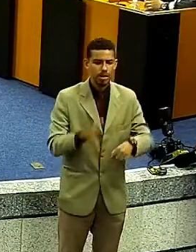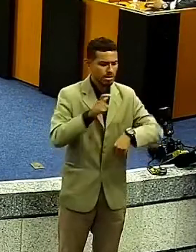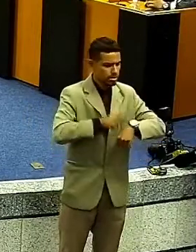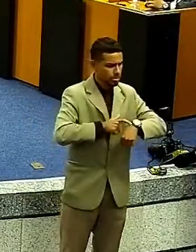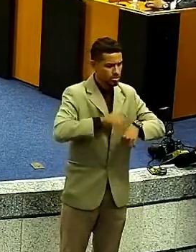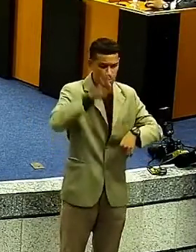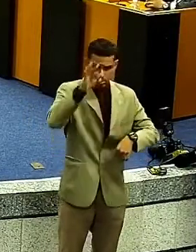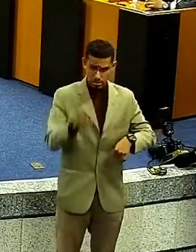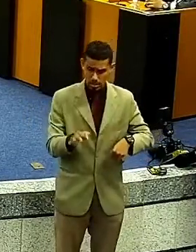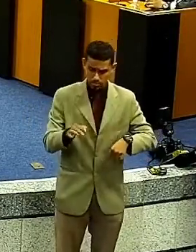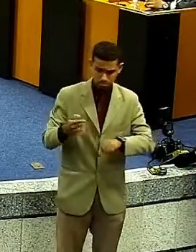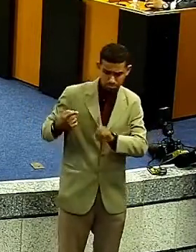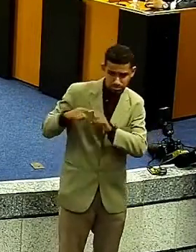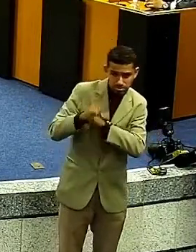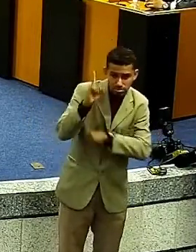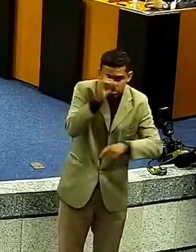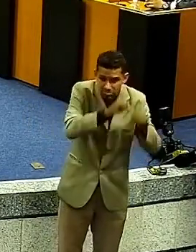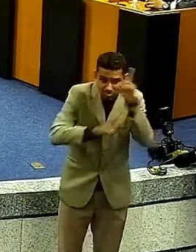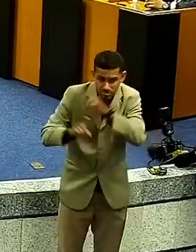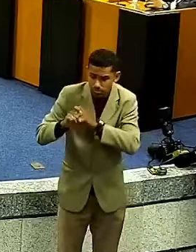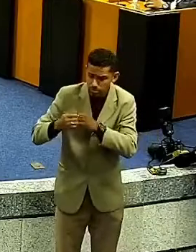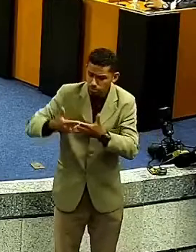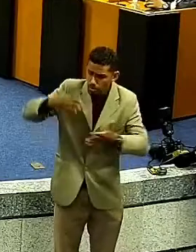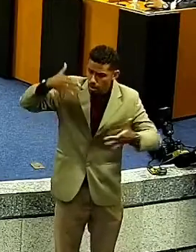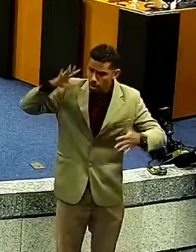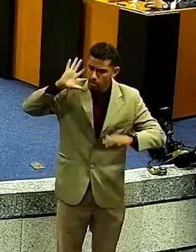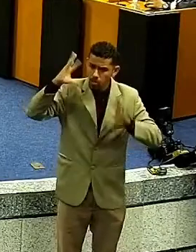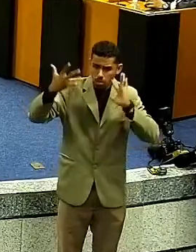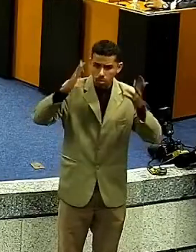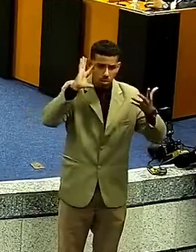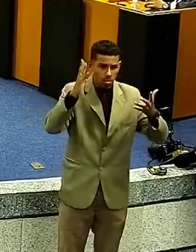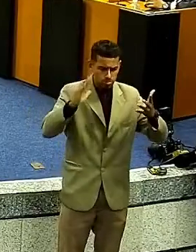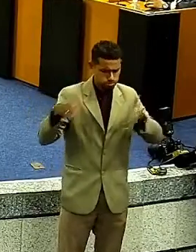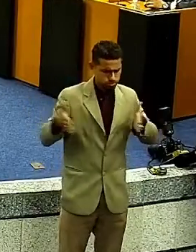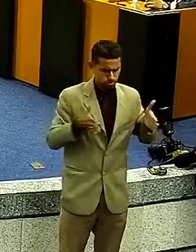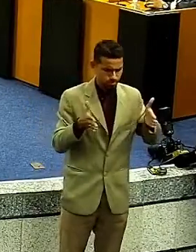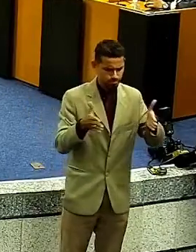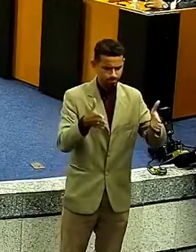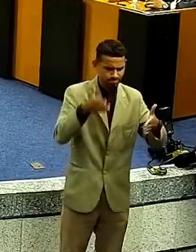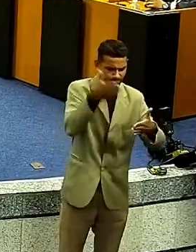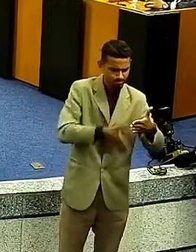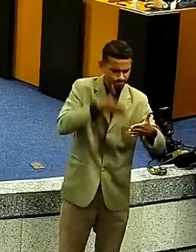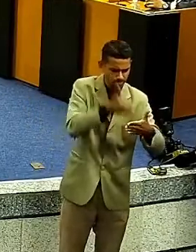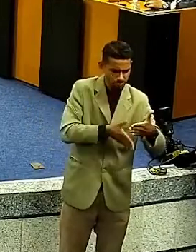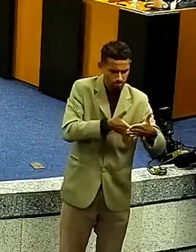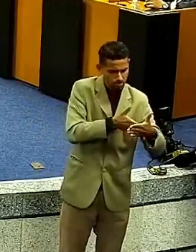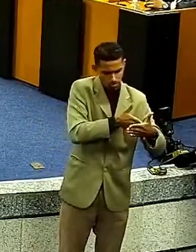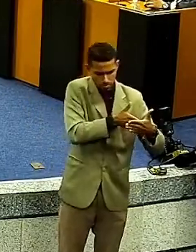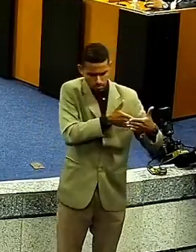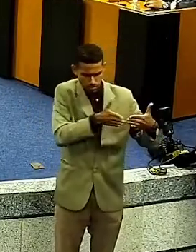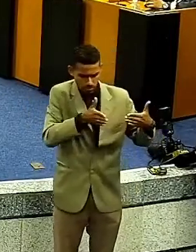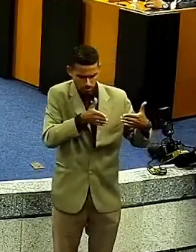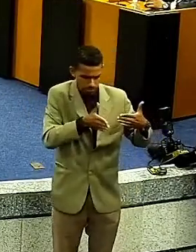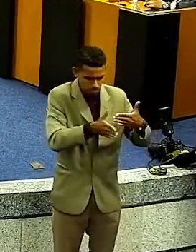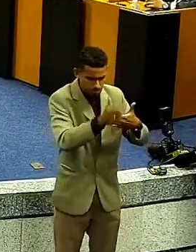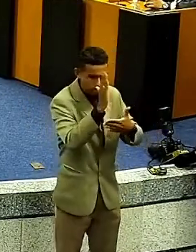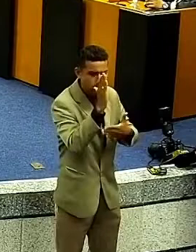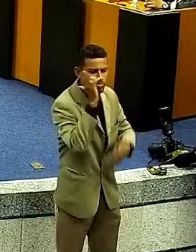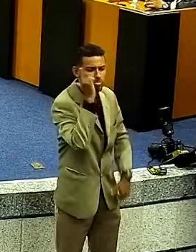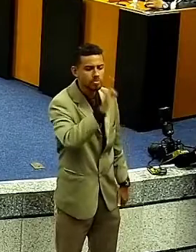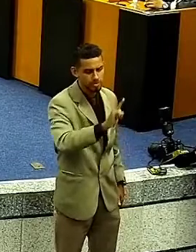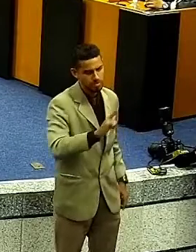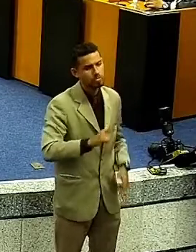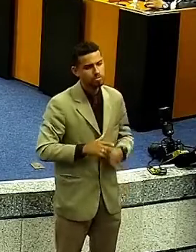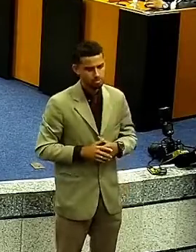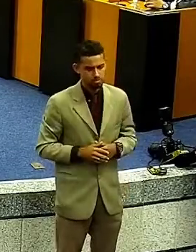todas as dificuldades que eventualmente possam aparecer no seu caminho e tenho certeza que